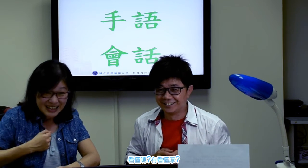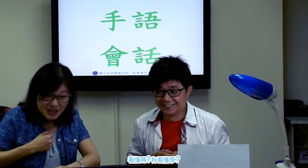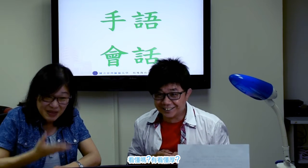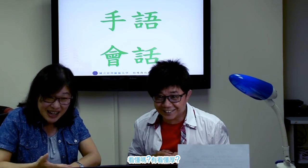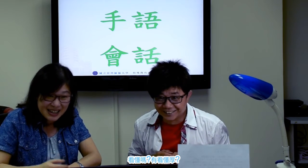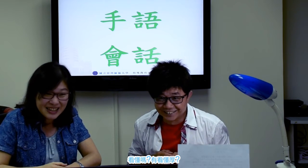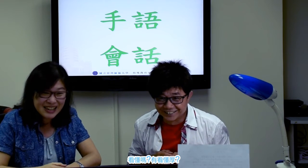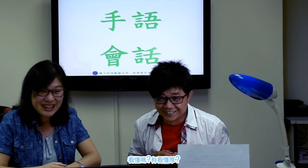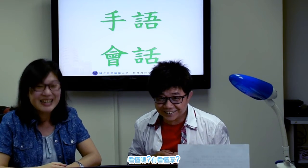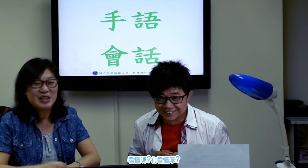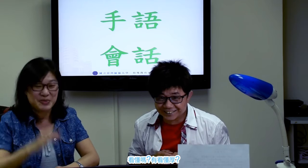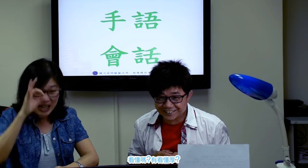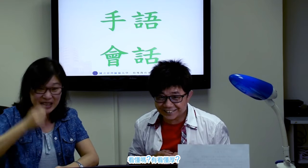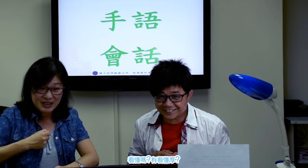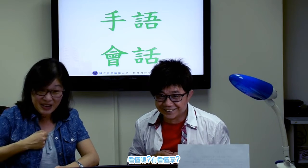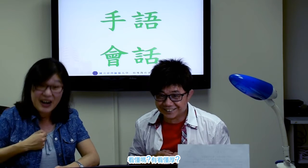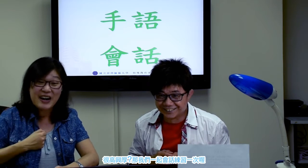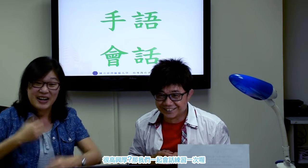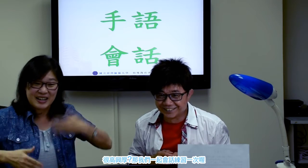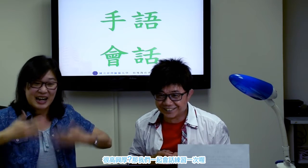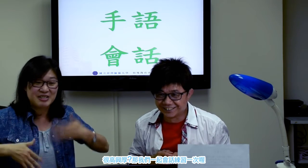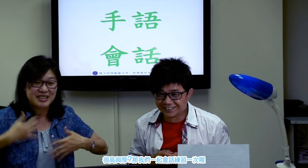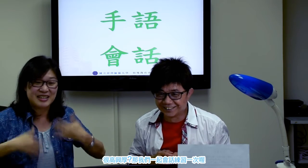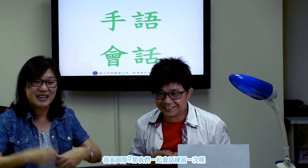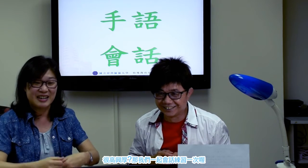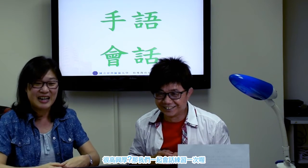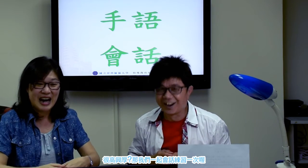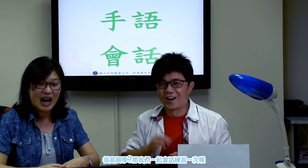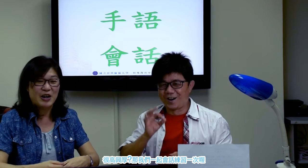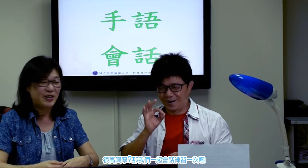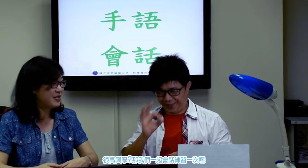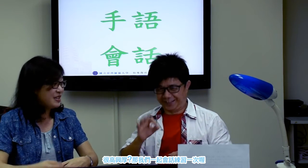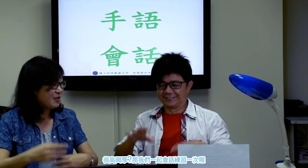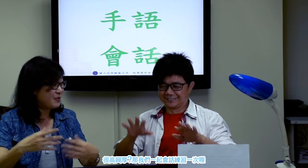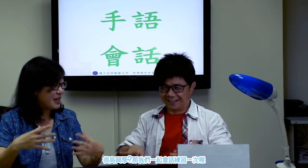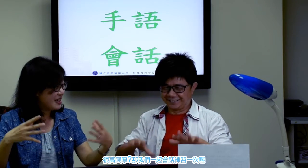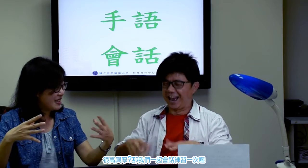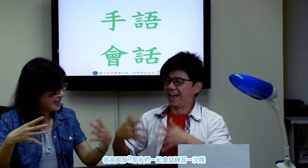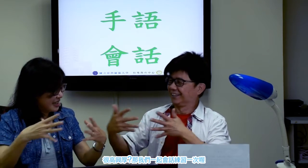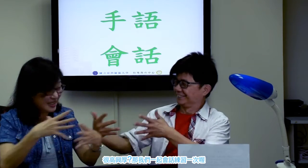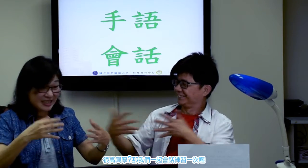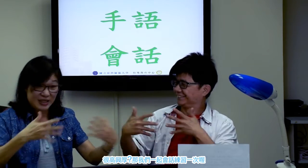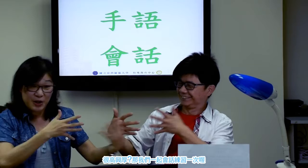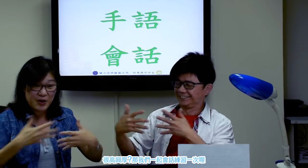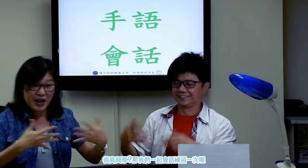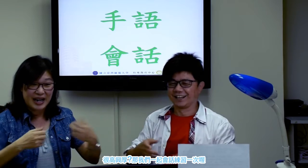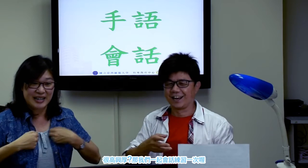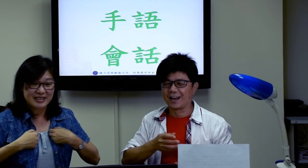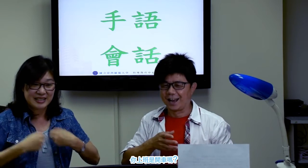懂吗？有没有看懂哈、哦？很高兴哦。好，那我们一起绘画练习一次